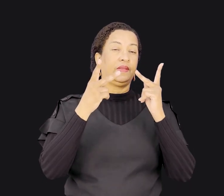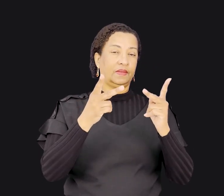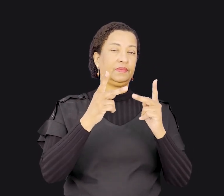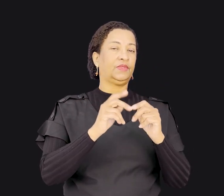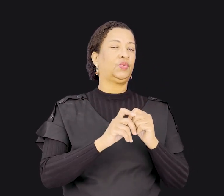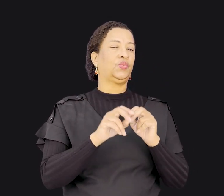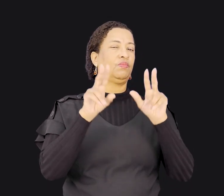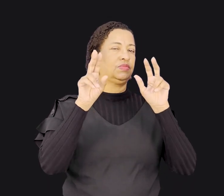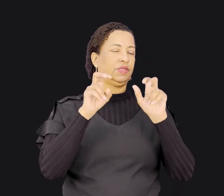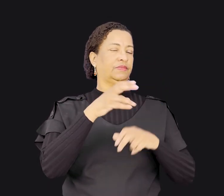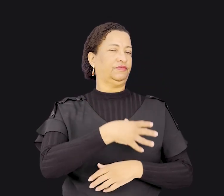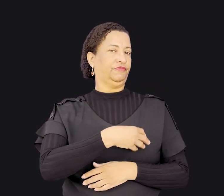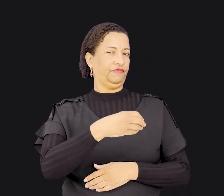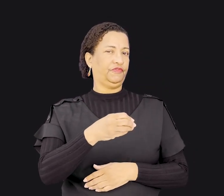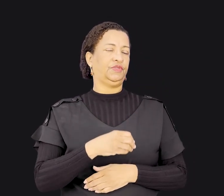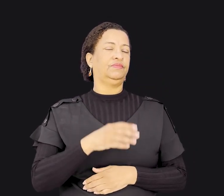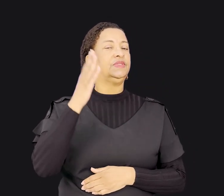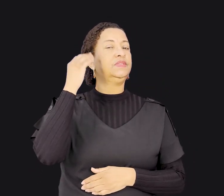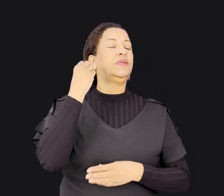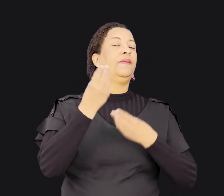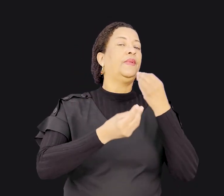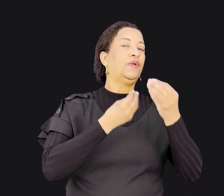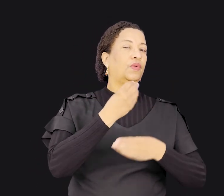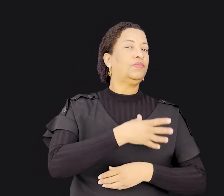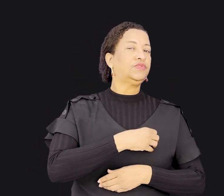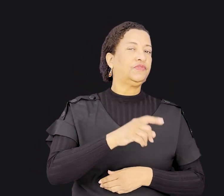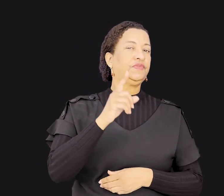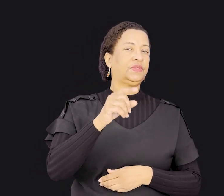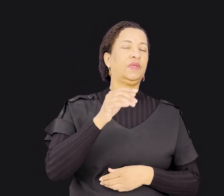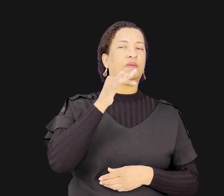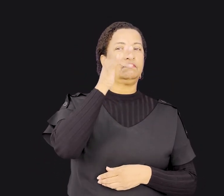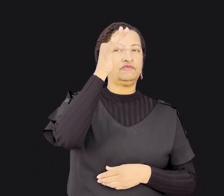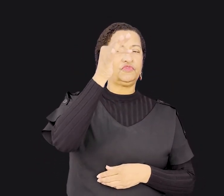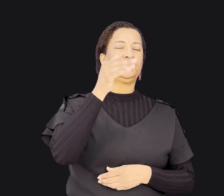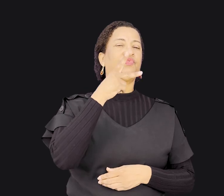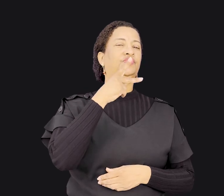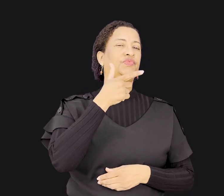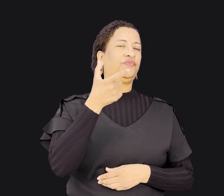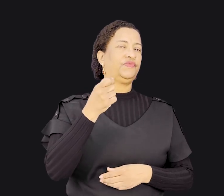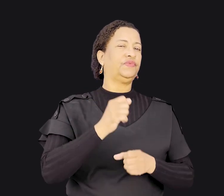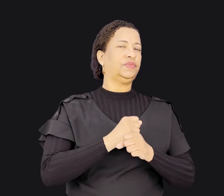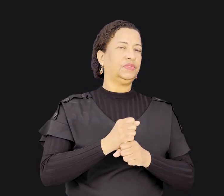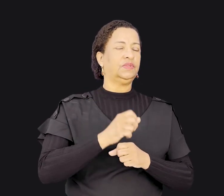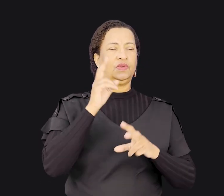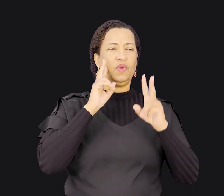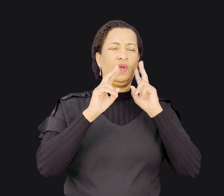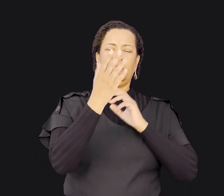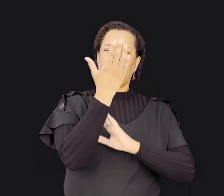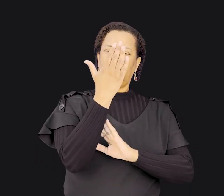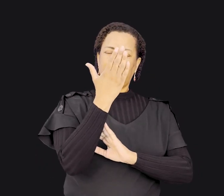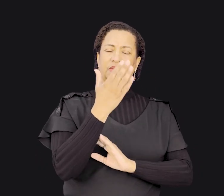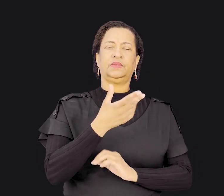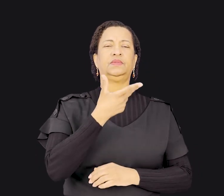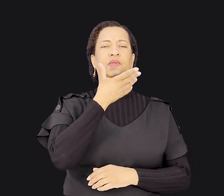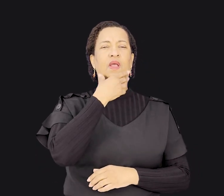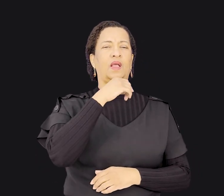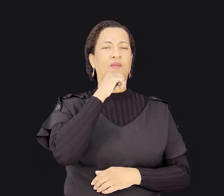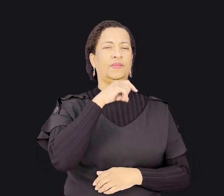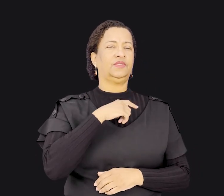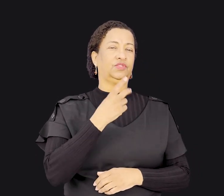filhos. Se você quer saber como seus filhos serão daqui a 20 anos, olhe-se no espelho. Aquele pai tinha 2